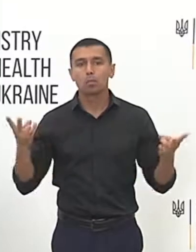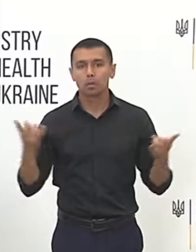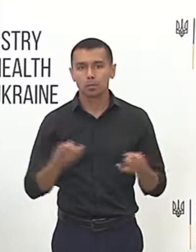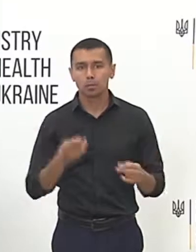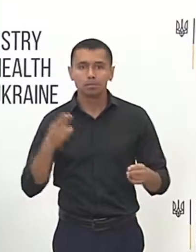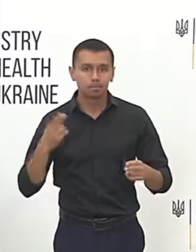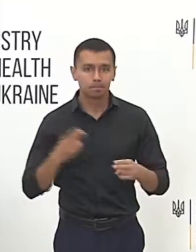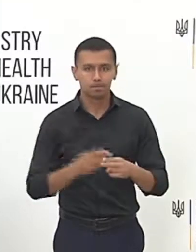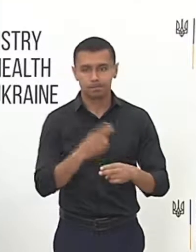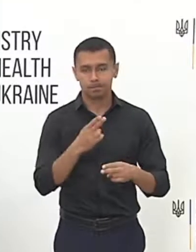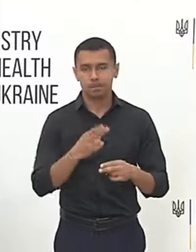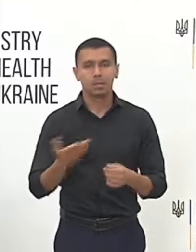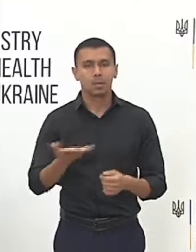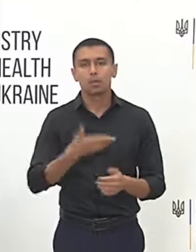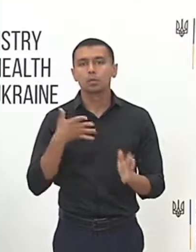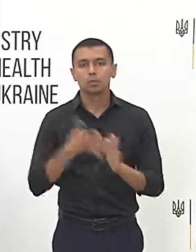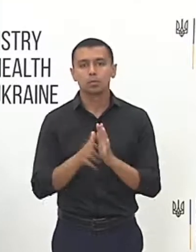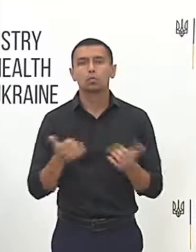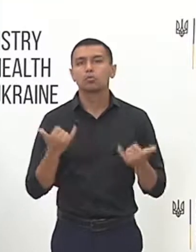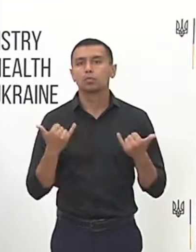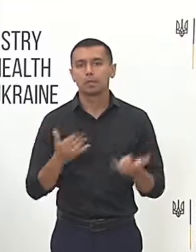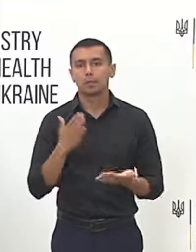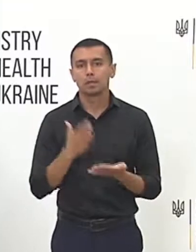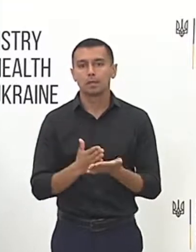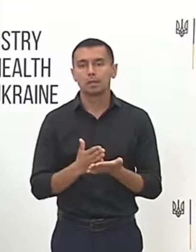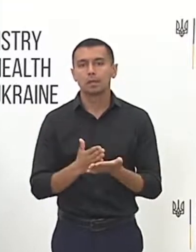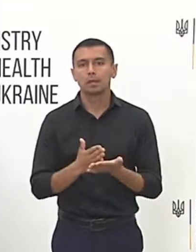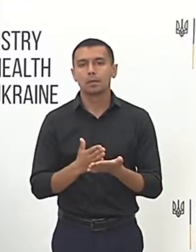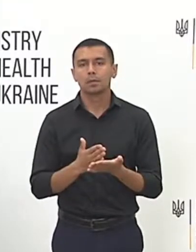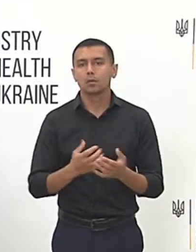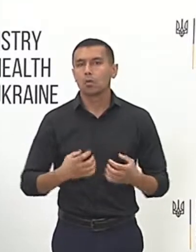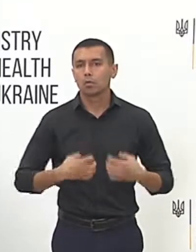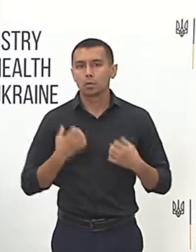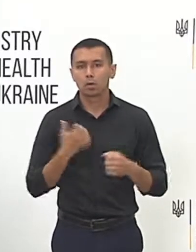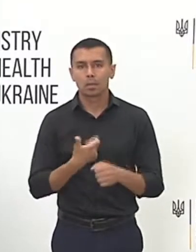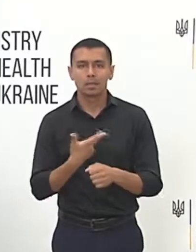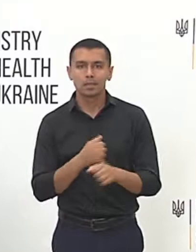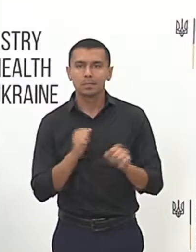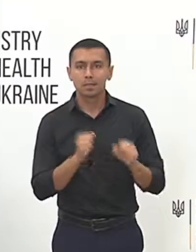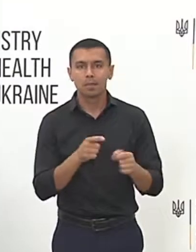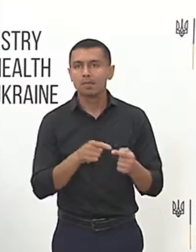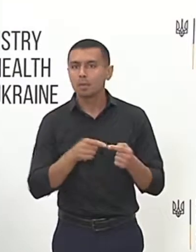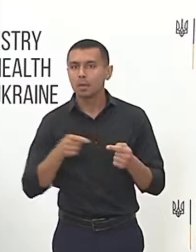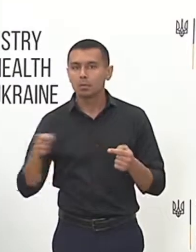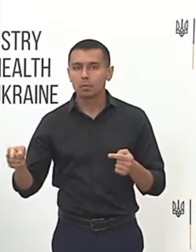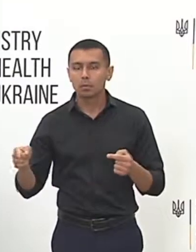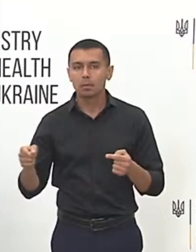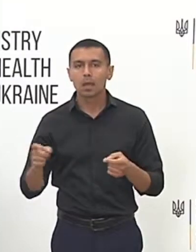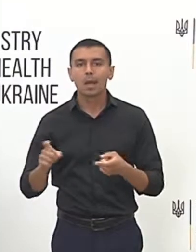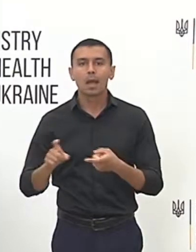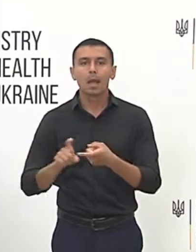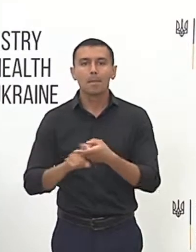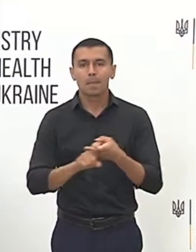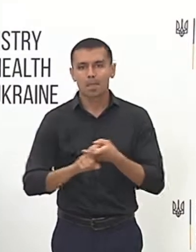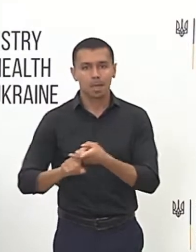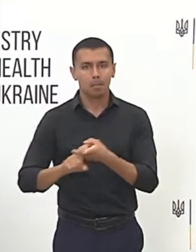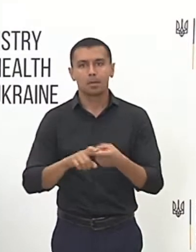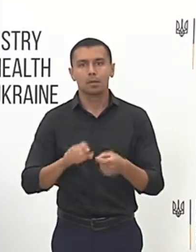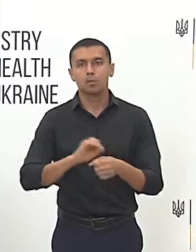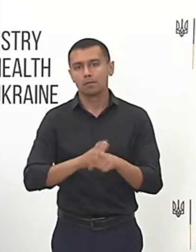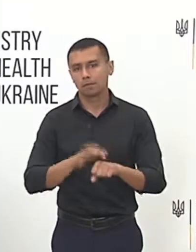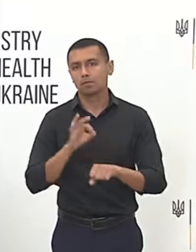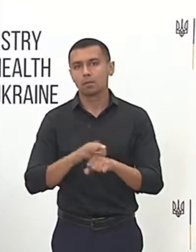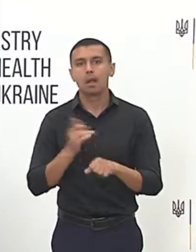потрібно профілактувати. Ми розуміємо, що сьогодні є остраги робити щеплення саме в період епідемії коронавірусної